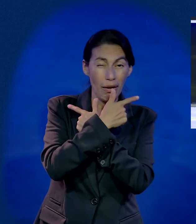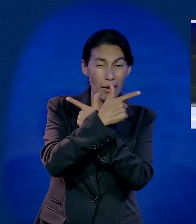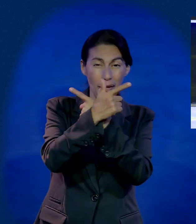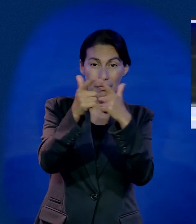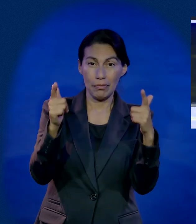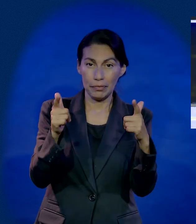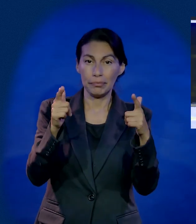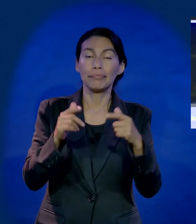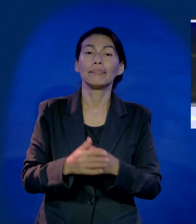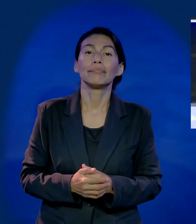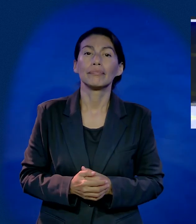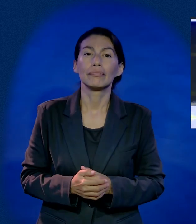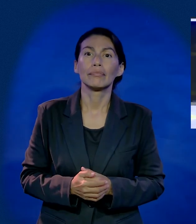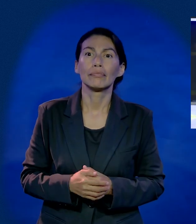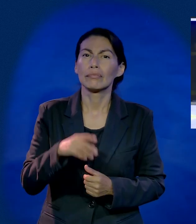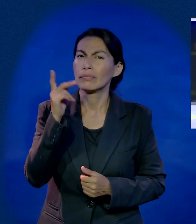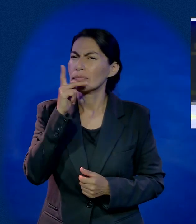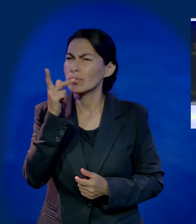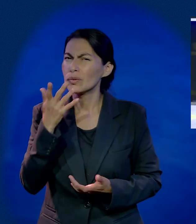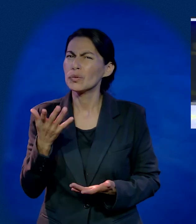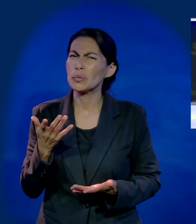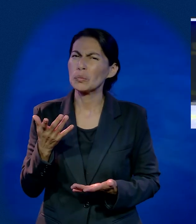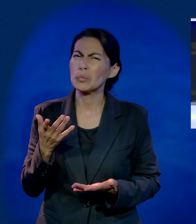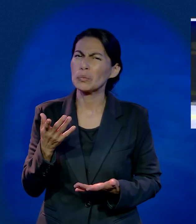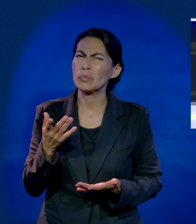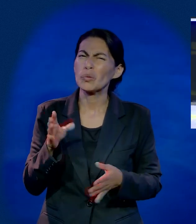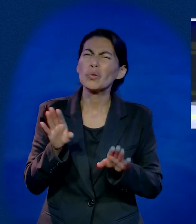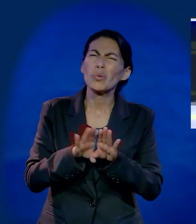Dios lo que más desea es que seas libre.